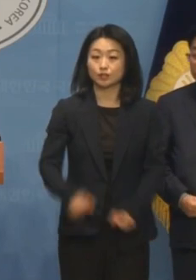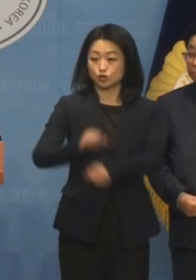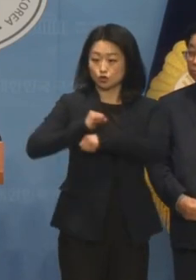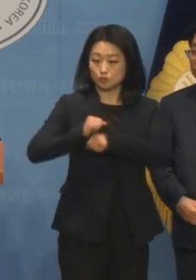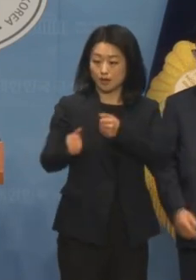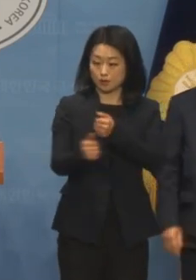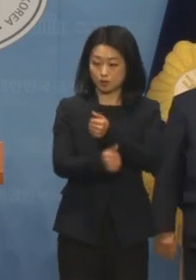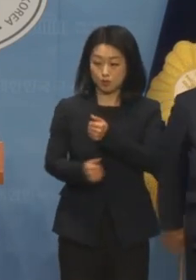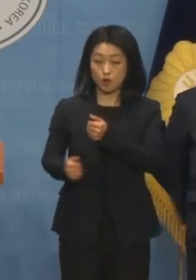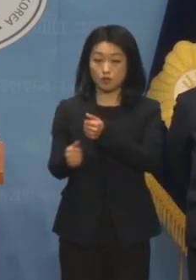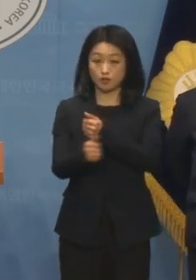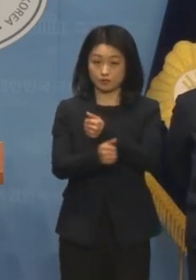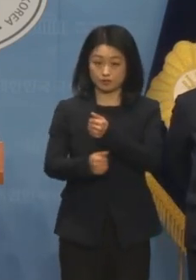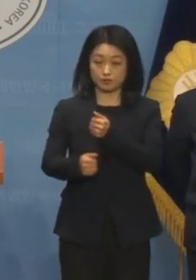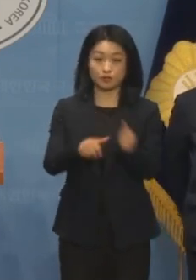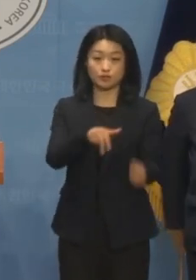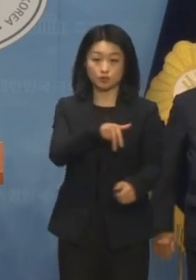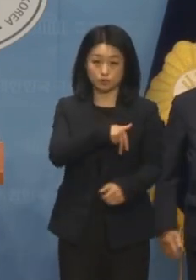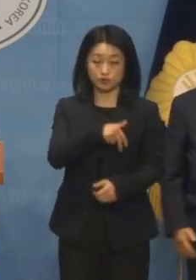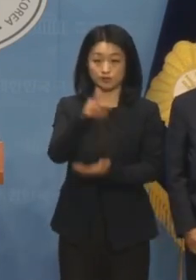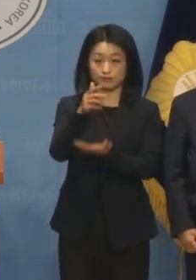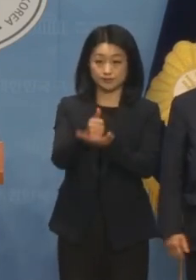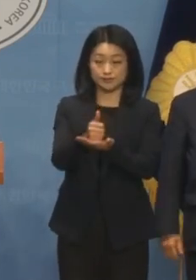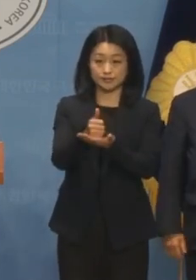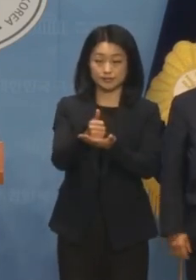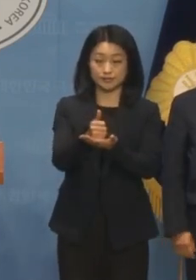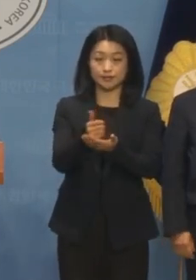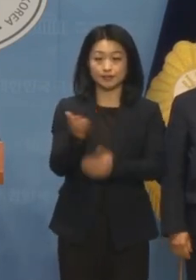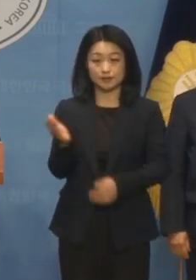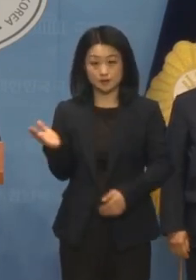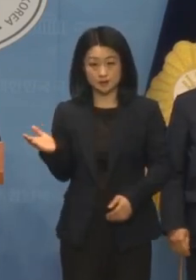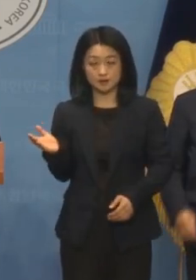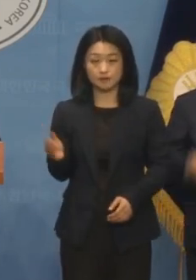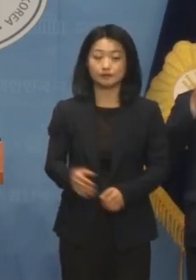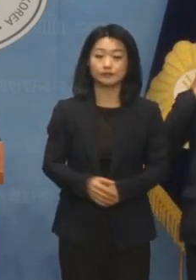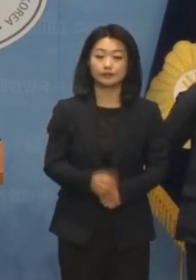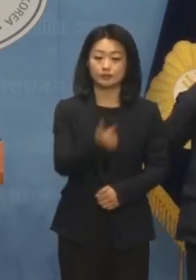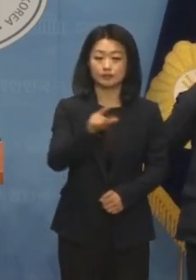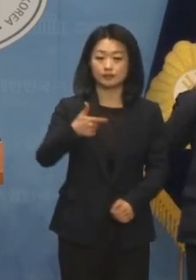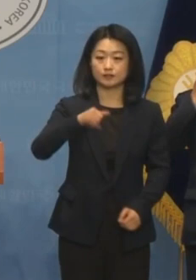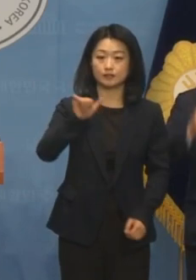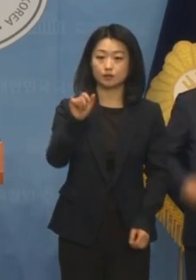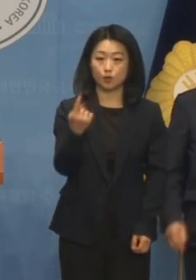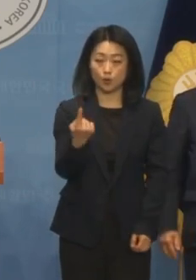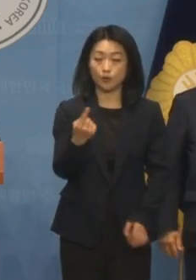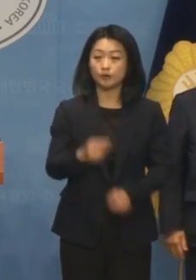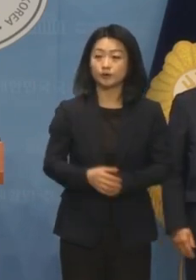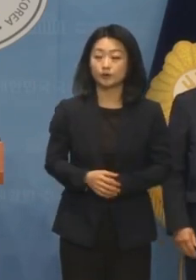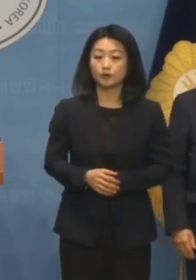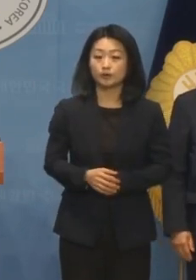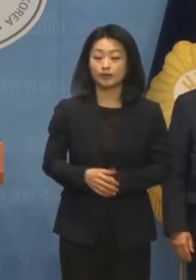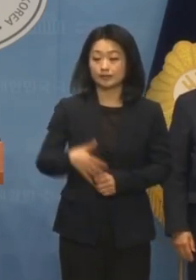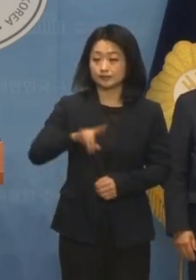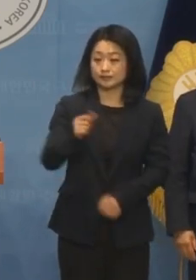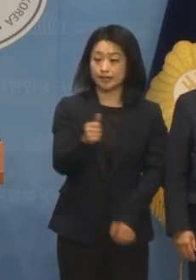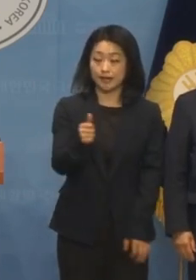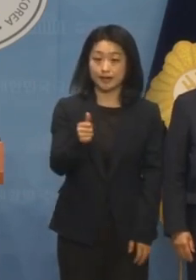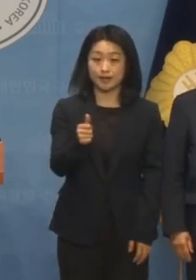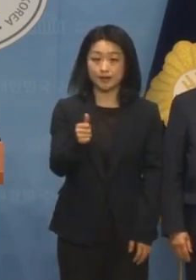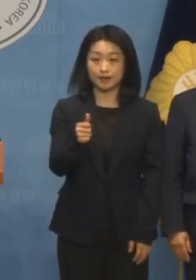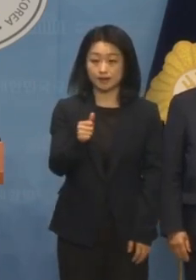국방위원회 위원장 한기호 의원입니다. 조금 전에 최상병에